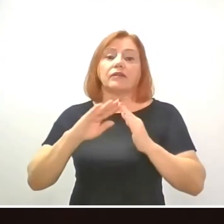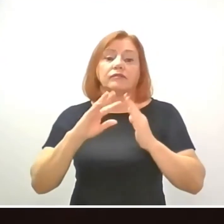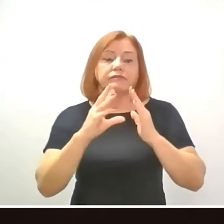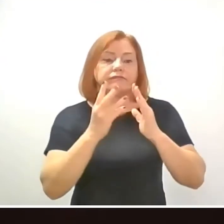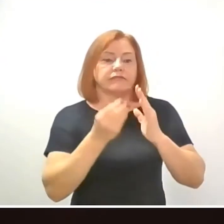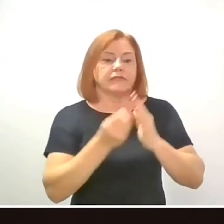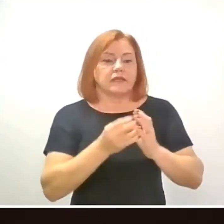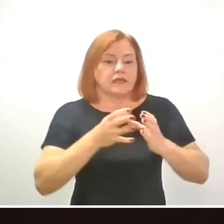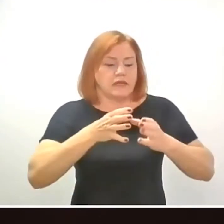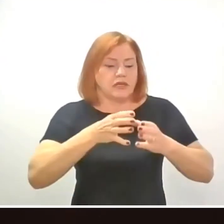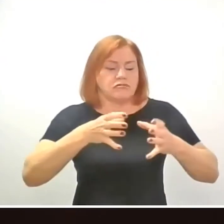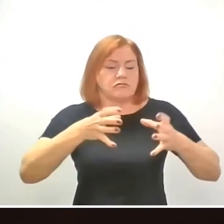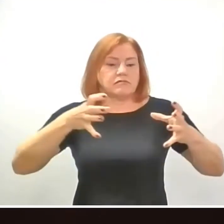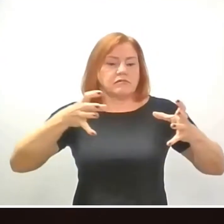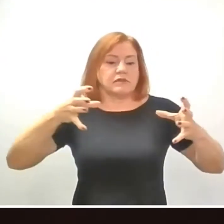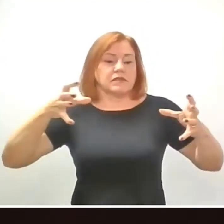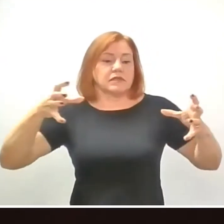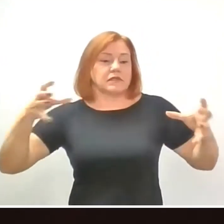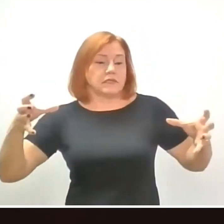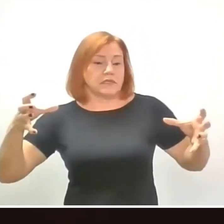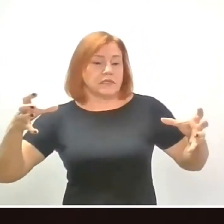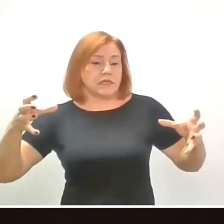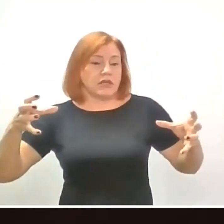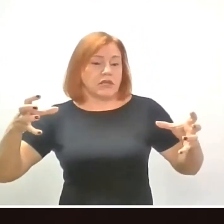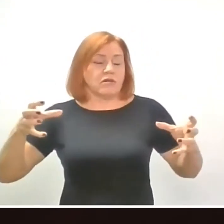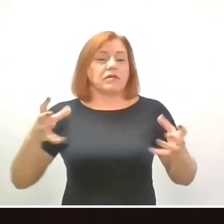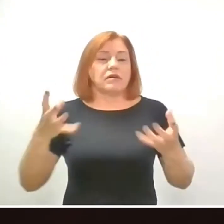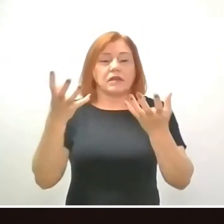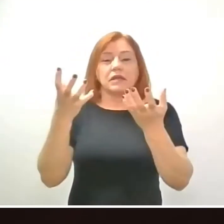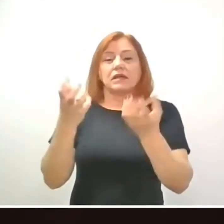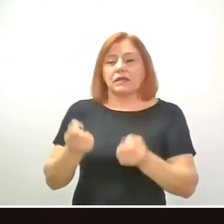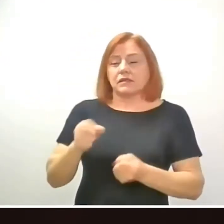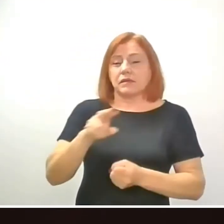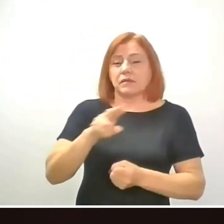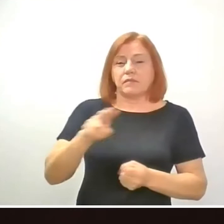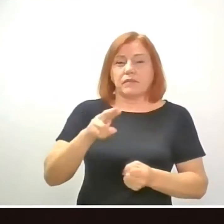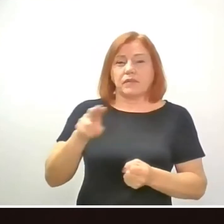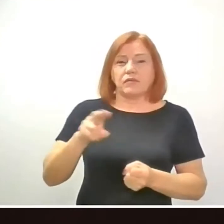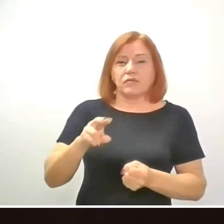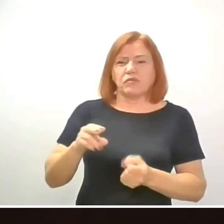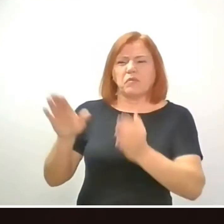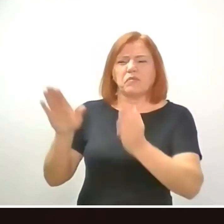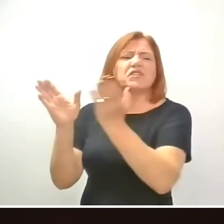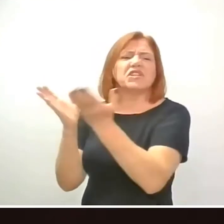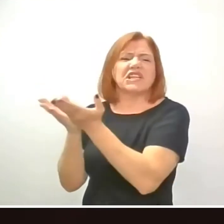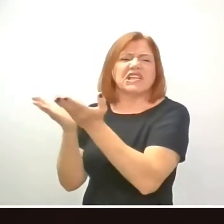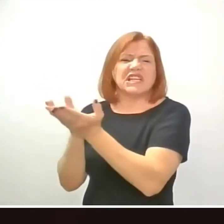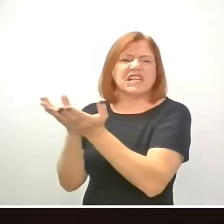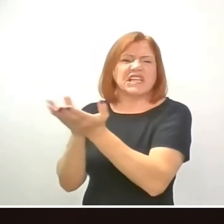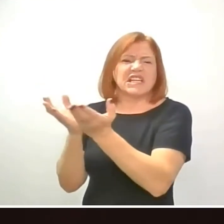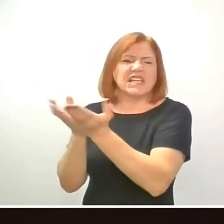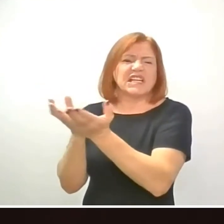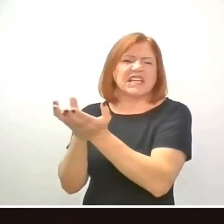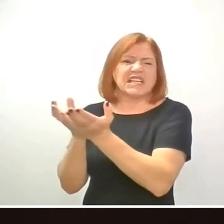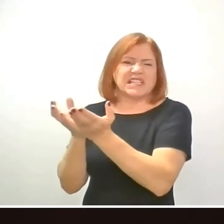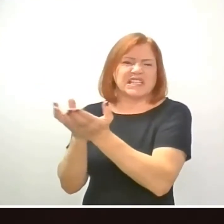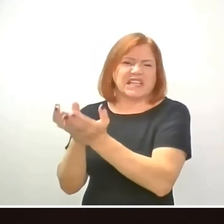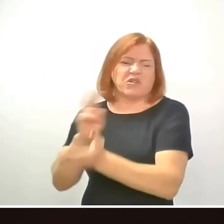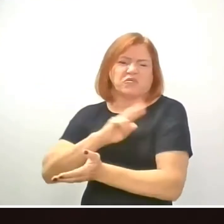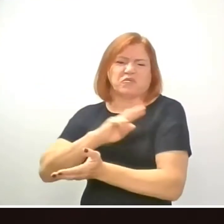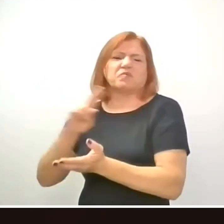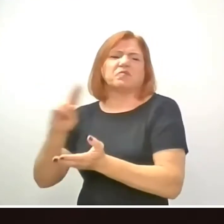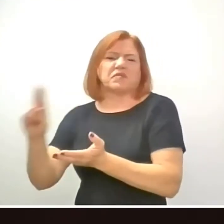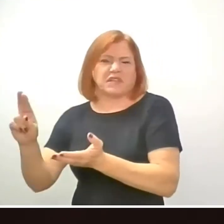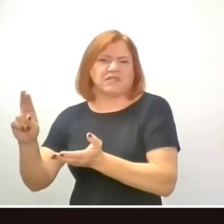cristandade. A gente chama de cristandade, é um conjunto total não só de cristãos, mas daqueles